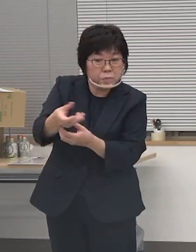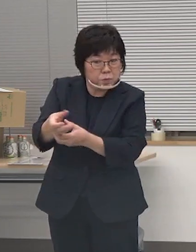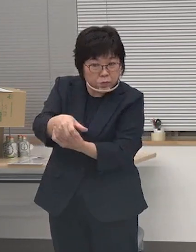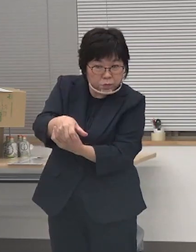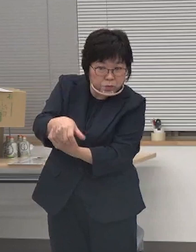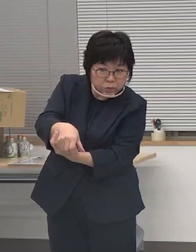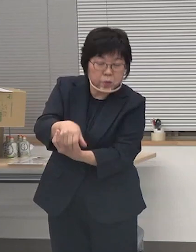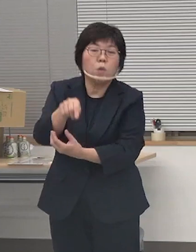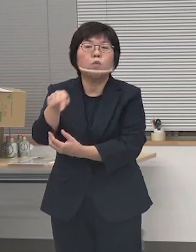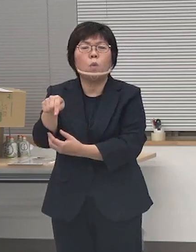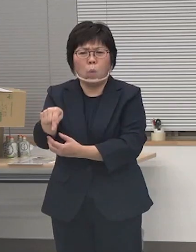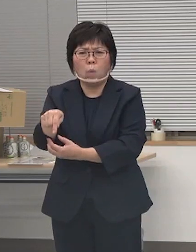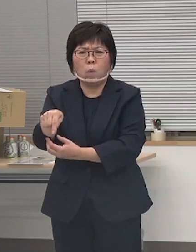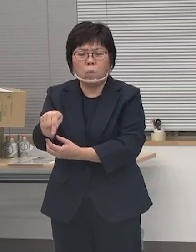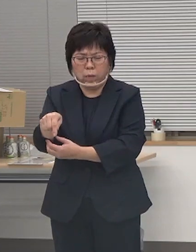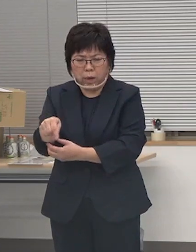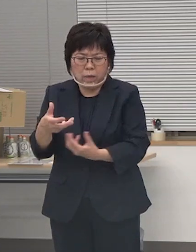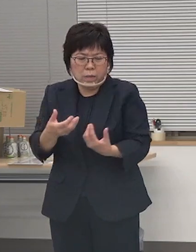るその3つの密